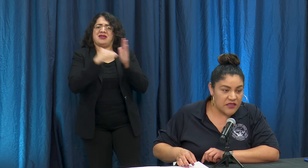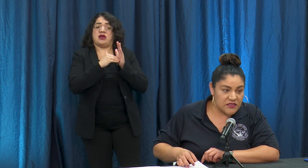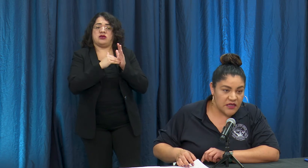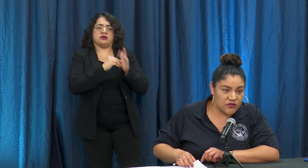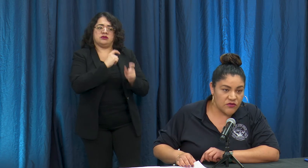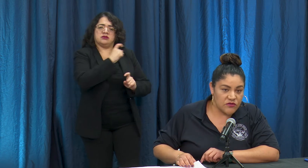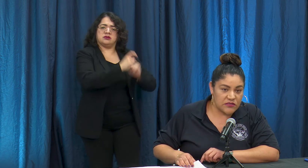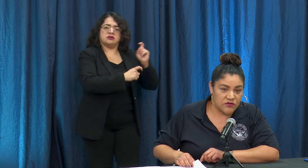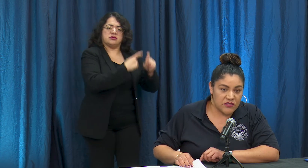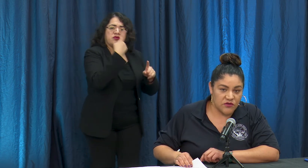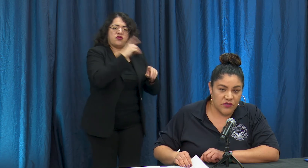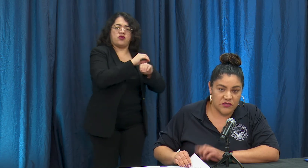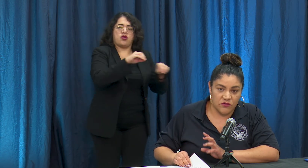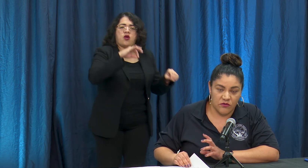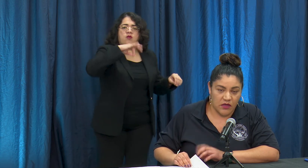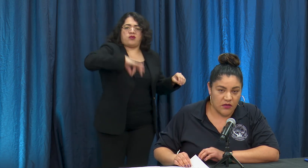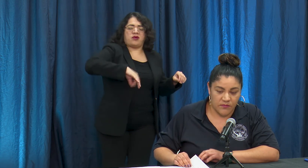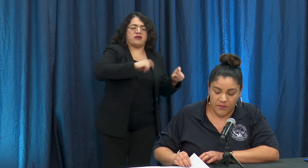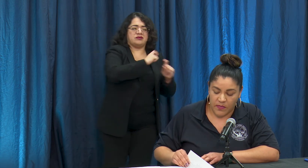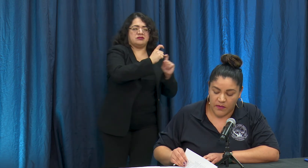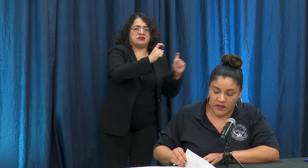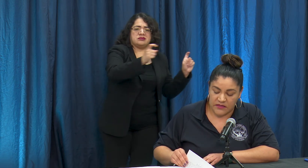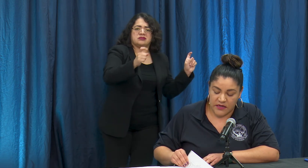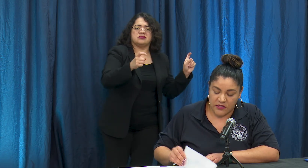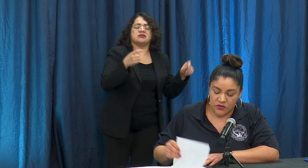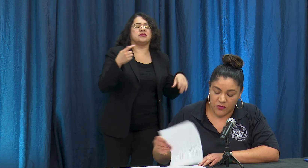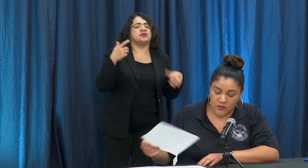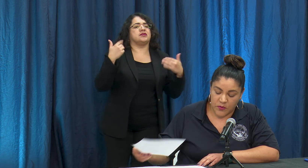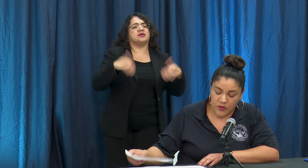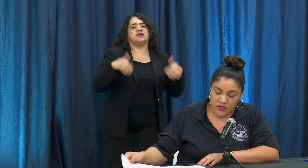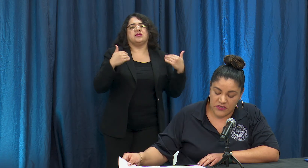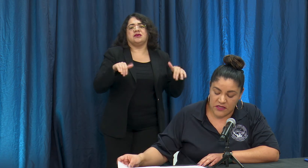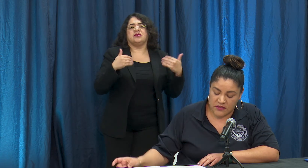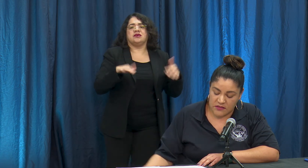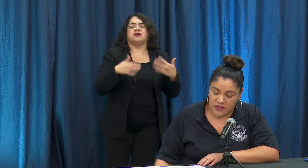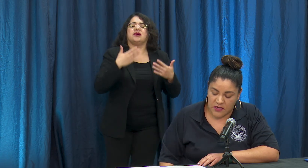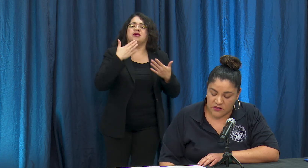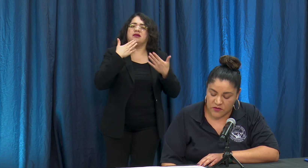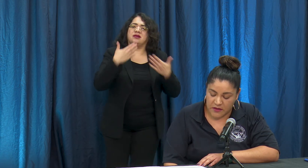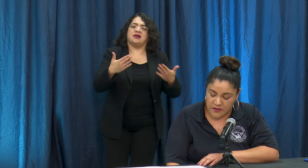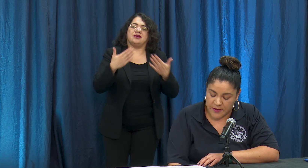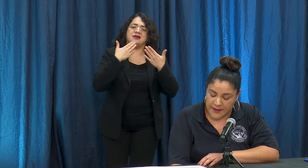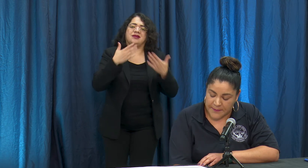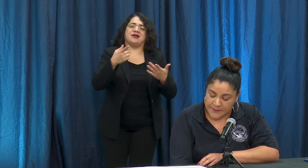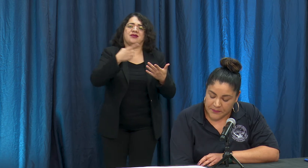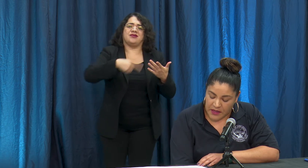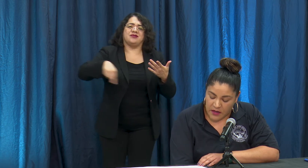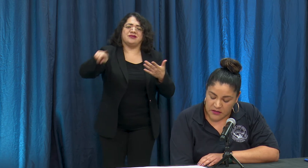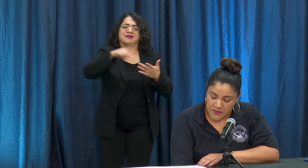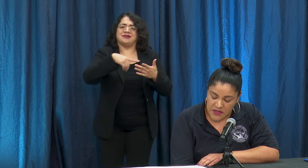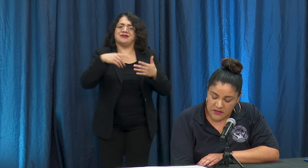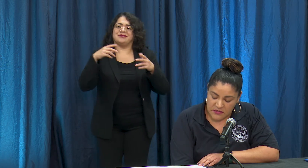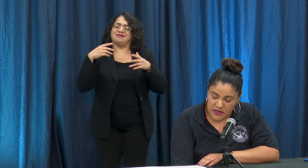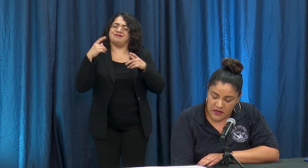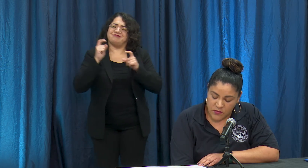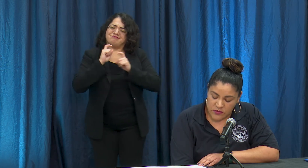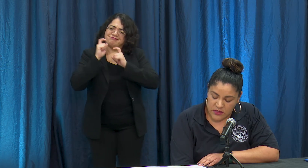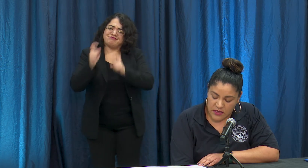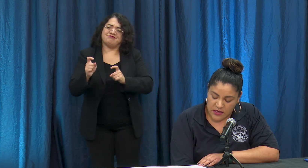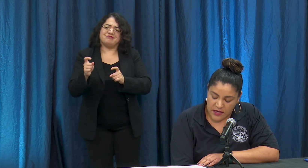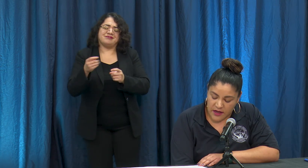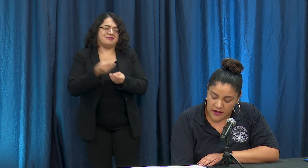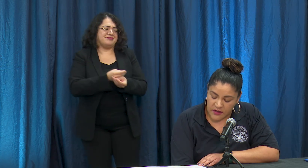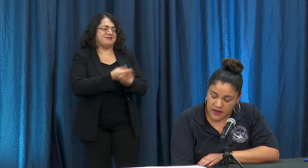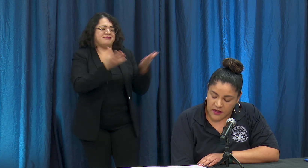Queremos agradecerle a todas las donaciones que se han hecho por los residentes de la ciudad. También